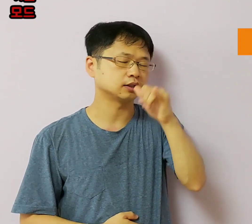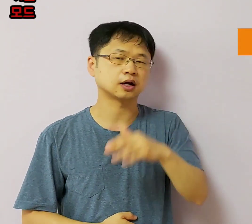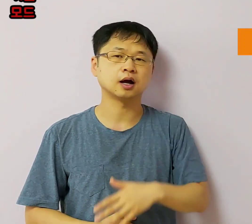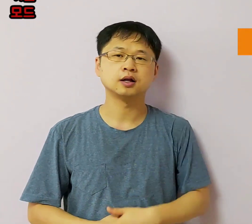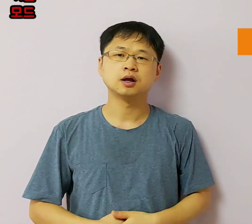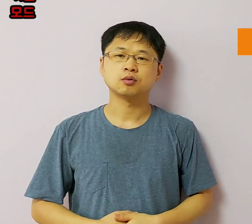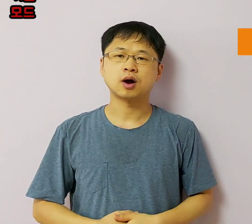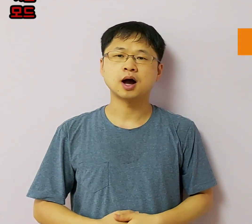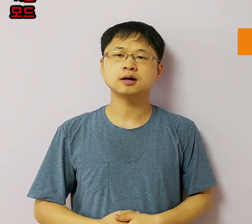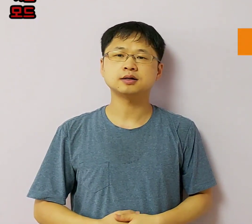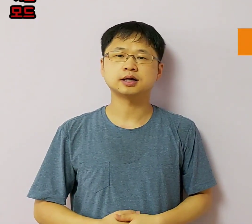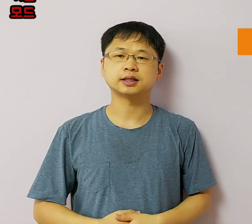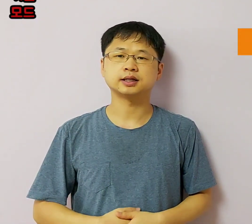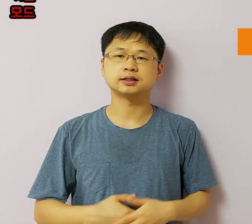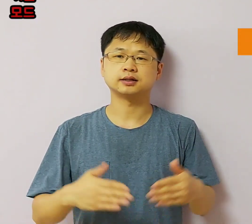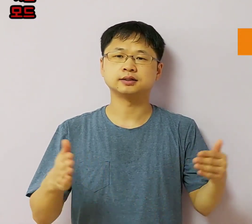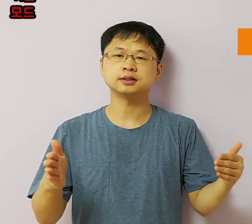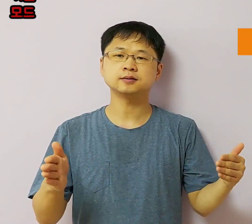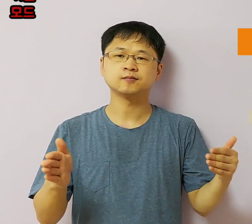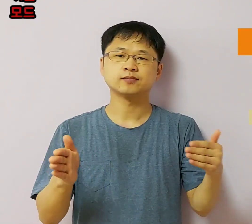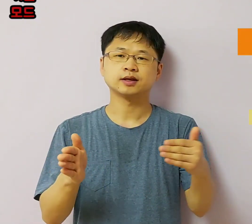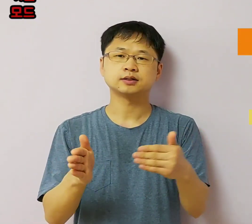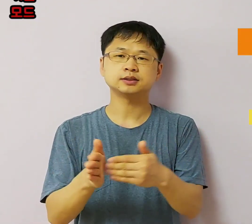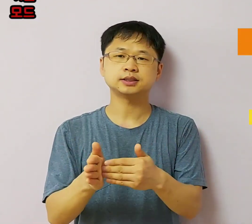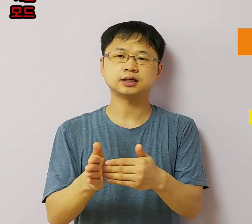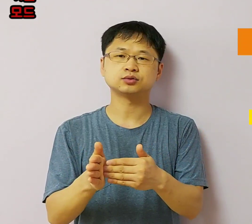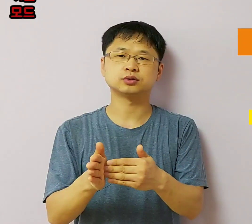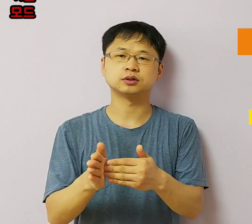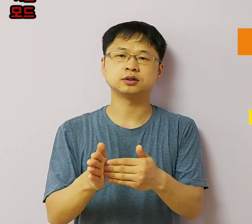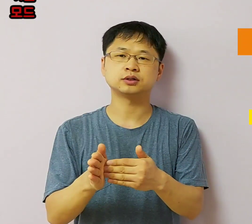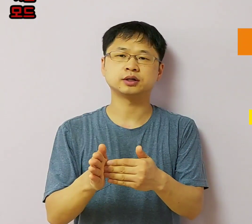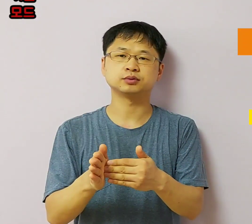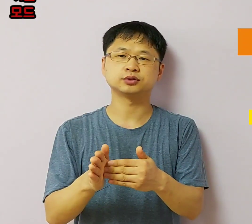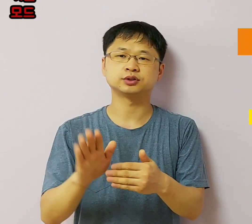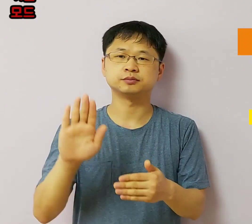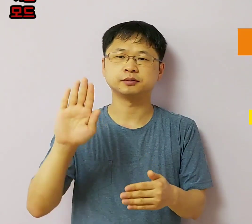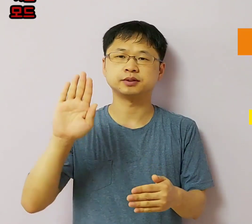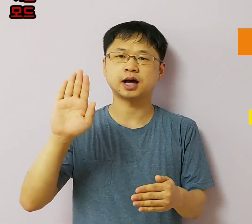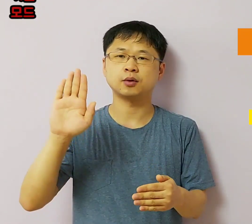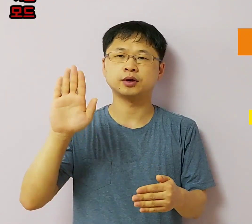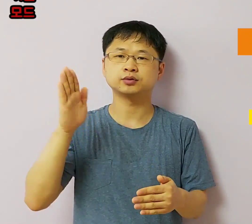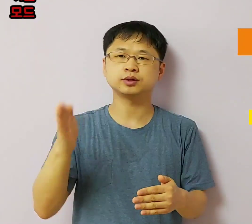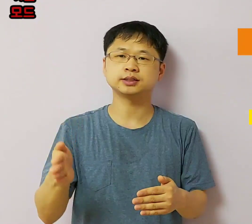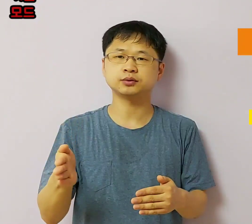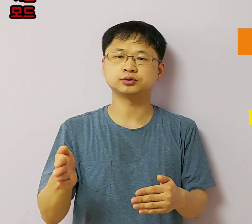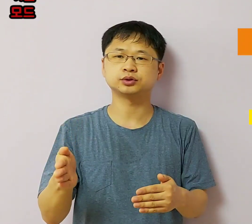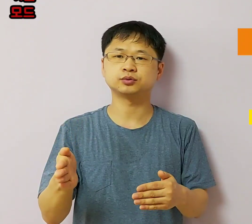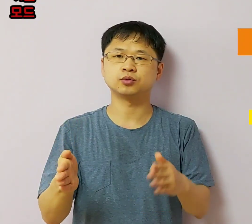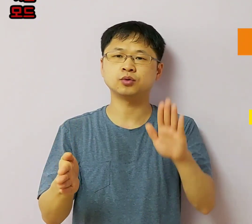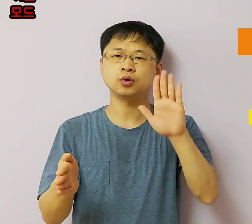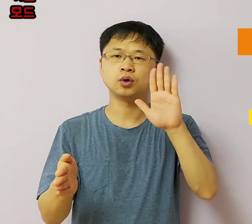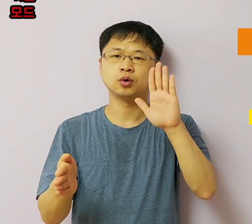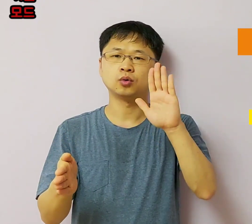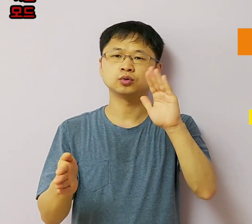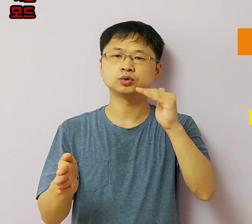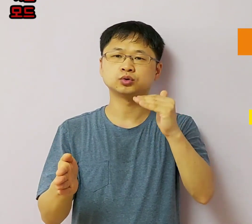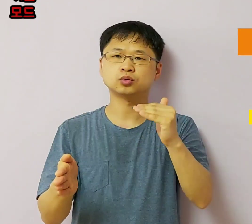있던이니까 과거를 나타낼 때는 끝이란 수어를 뒤에 붙여주시면 됩니다. 왼손날 세워주시고 오른손